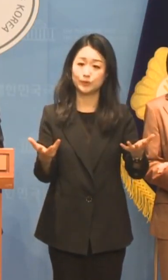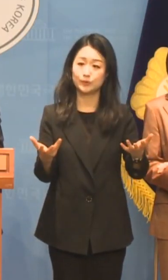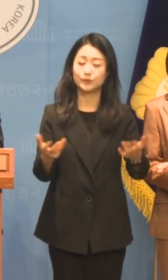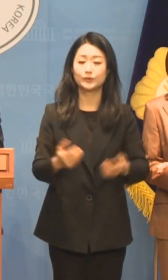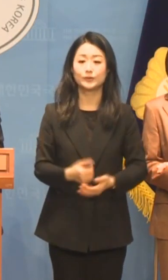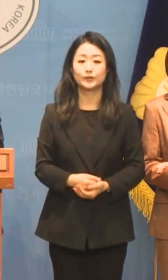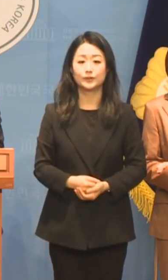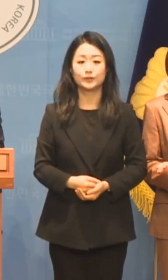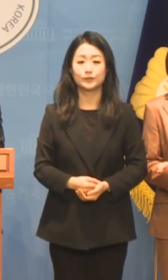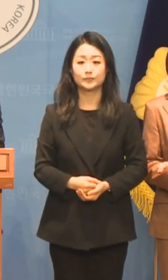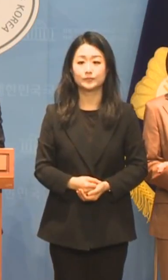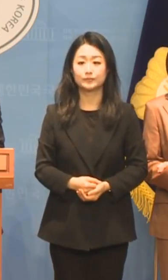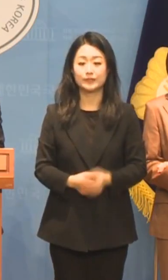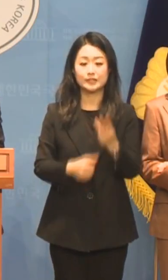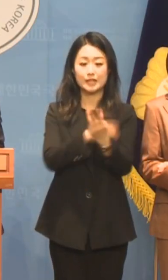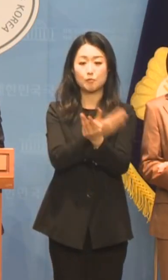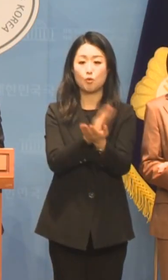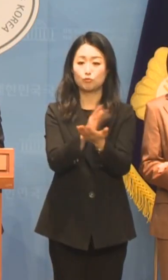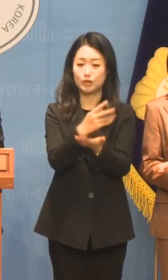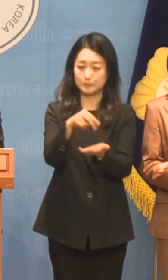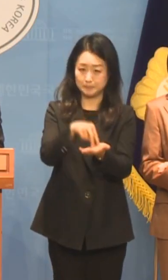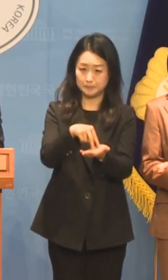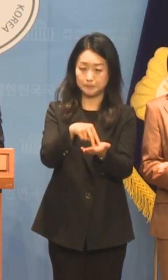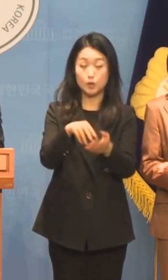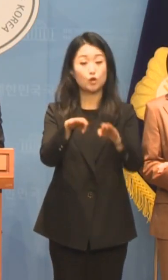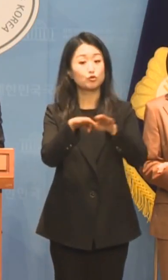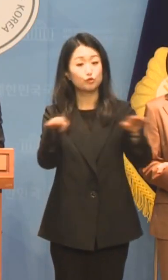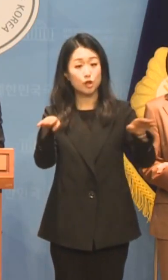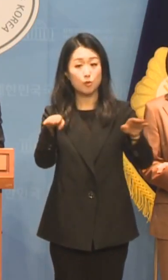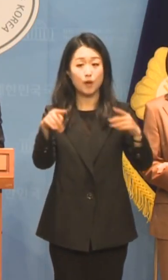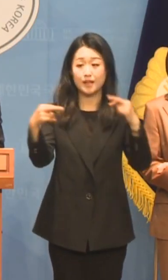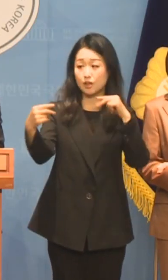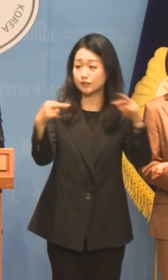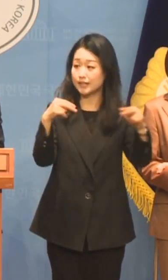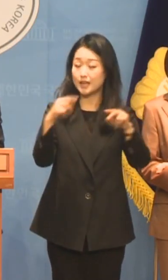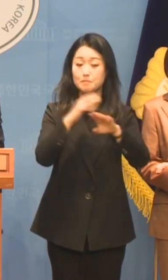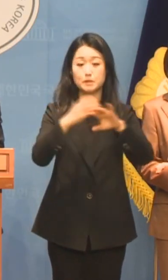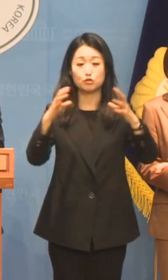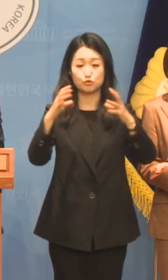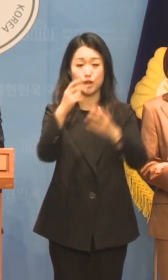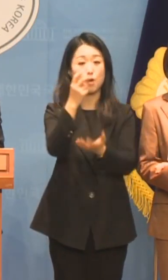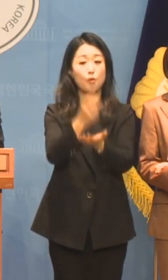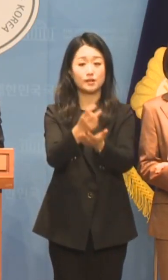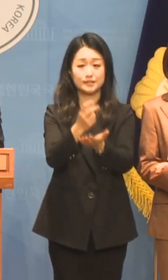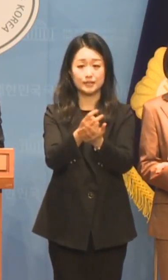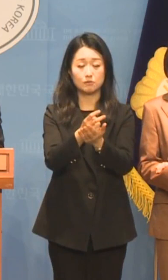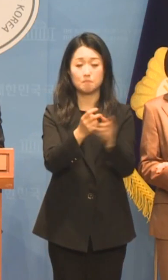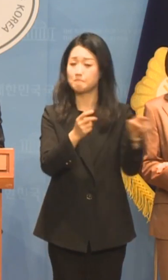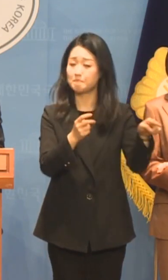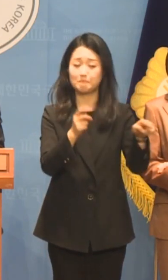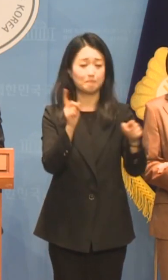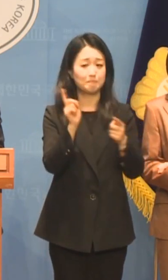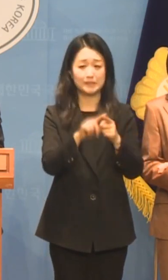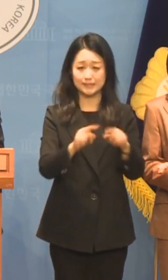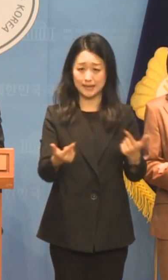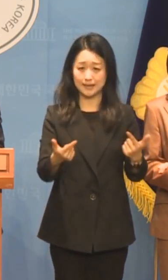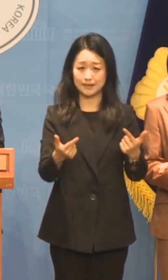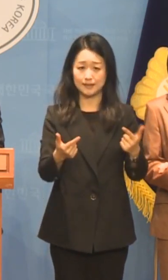없습니다. 삼권분립, 균형과 견제의 민주주의 원리에도 맞지